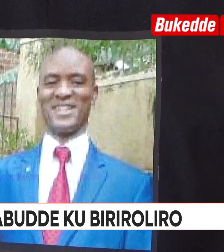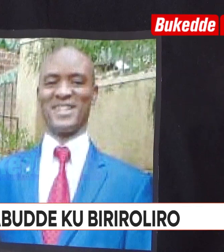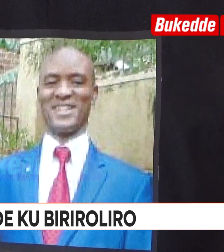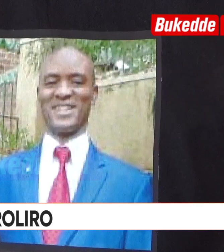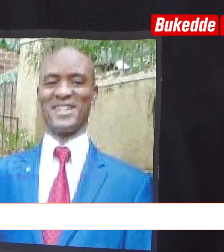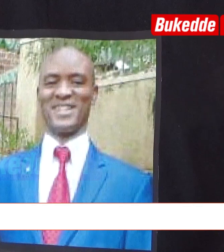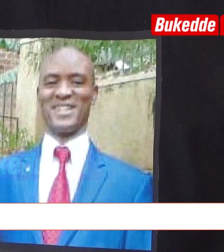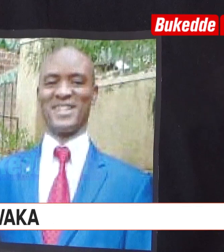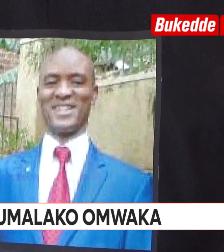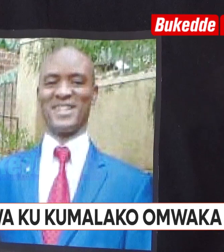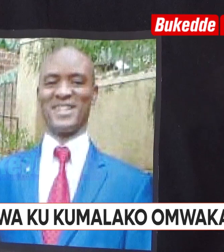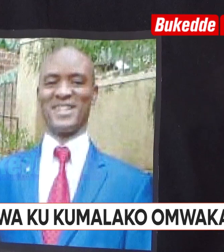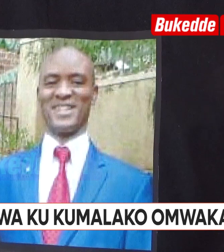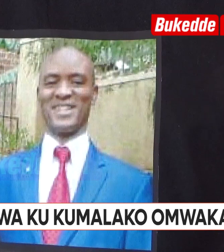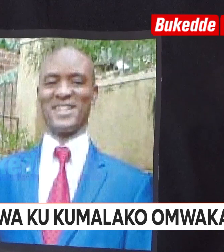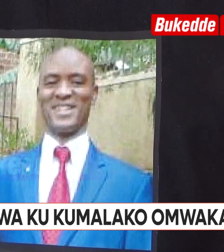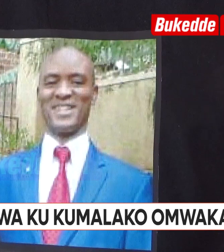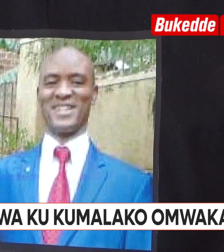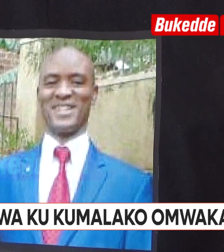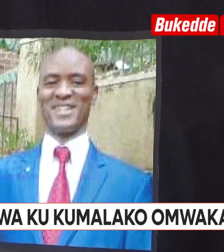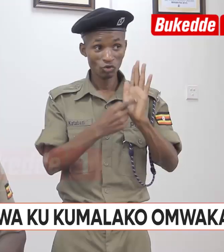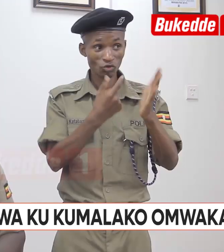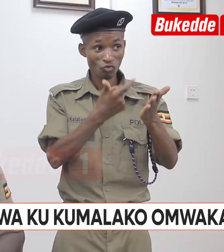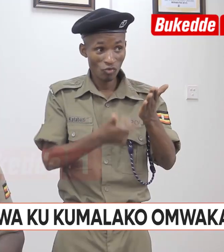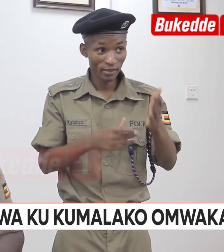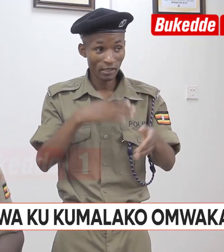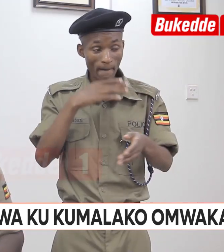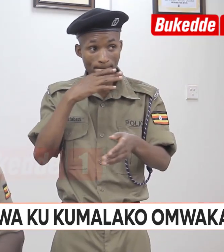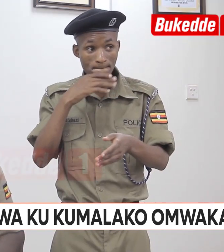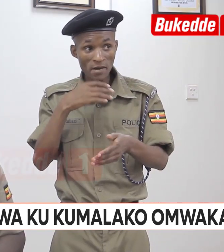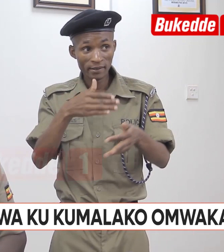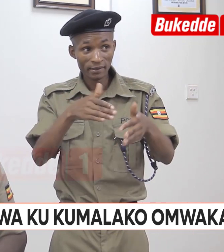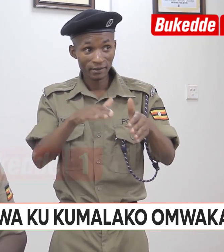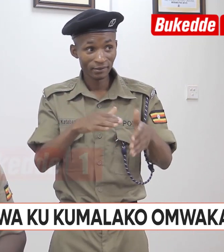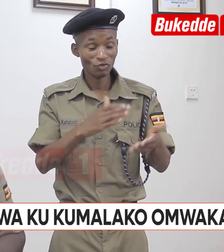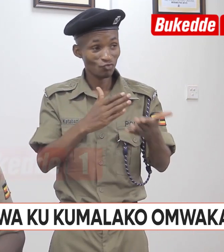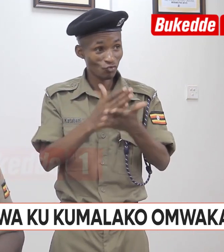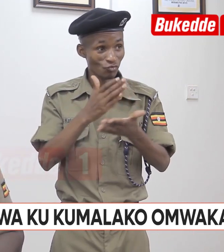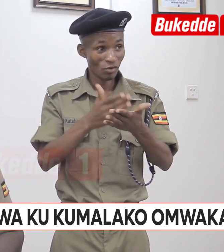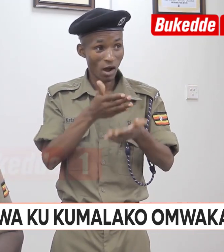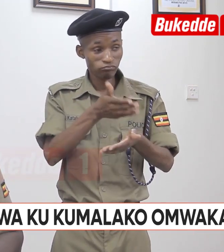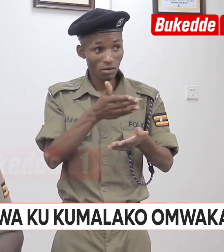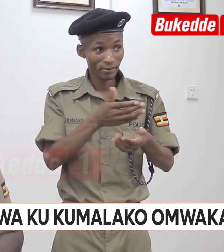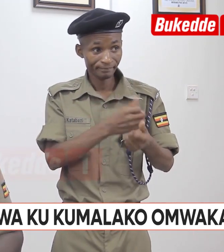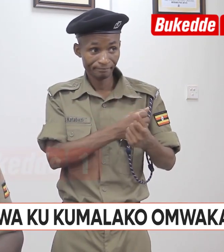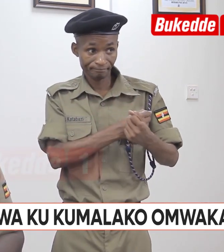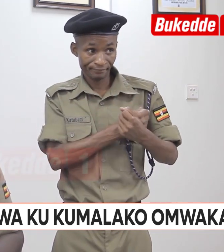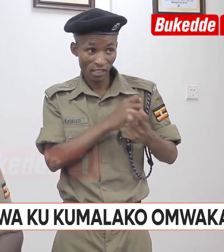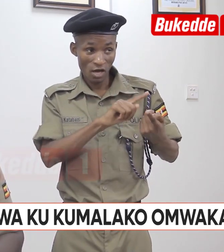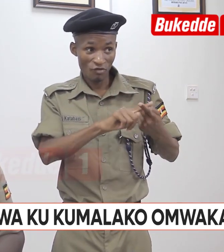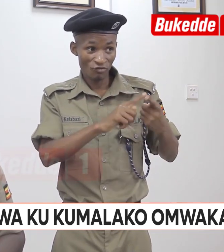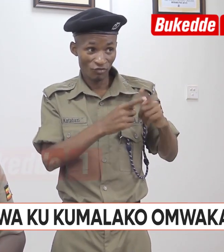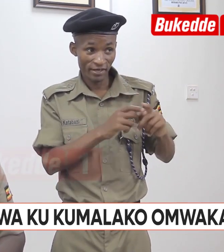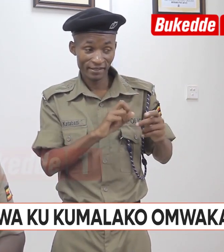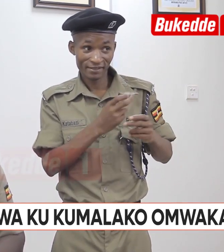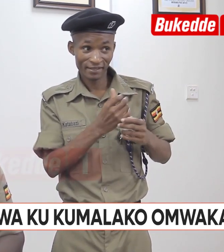yonna muganzi we ono bw'akola sitaatimenti. Kituufu yali alina muganzi we owokubiri gw'abadde